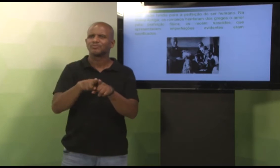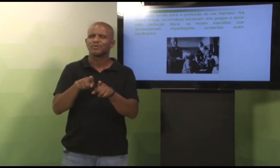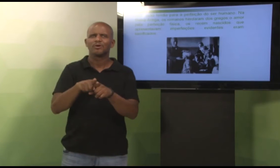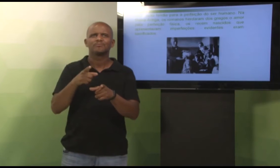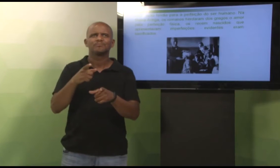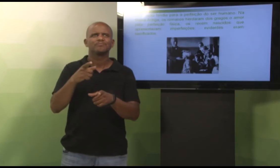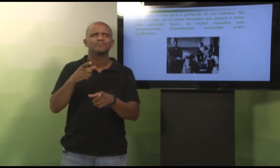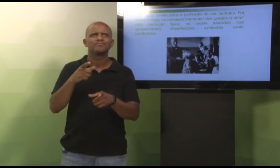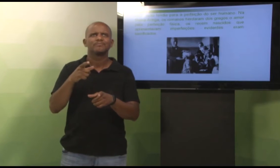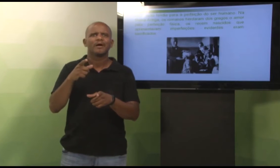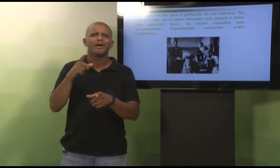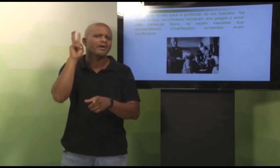eram castigadas.